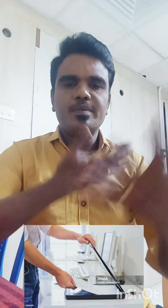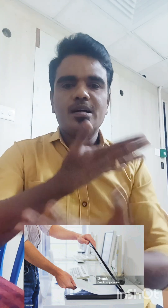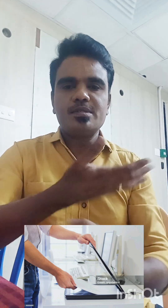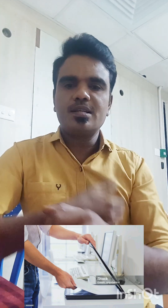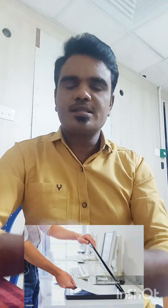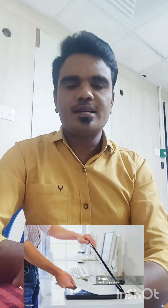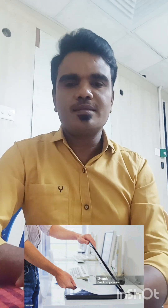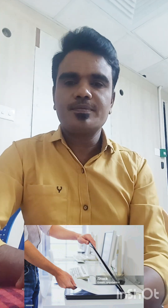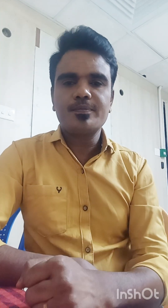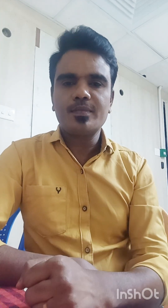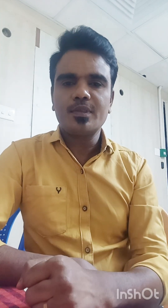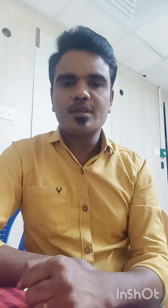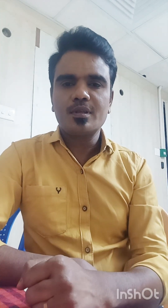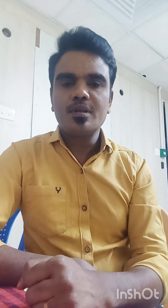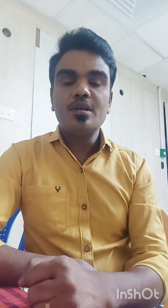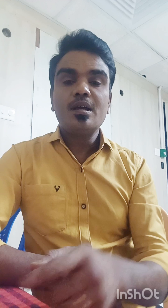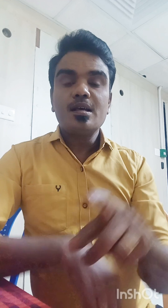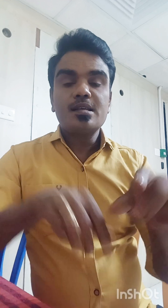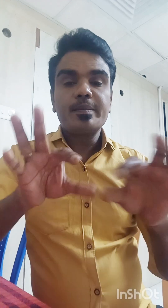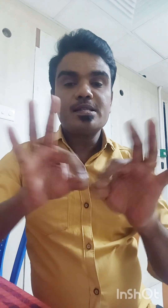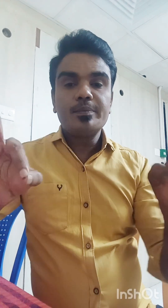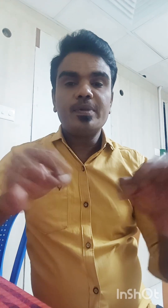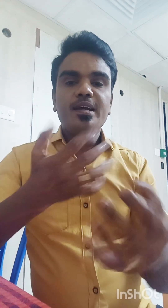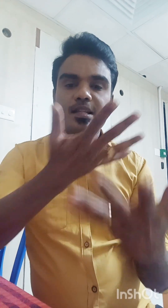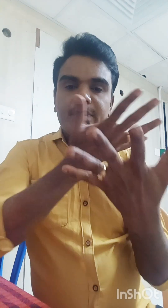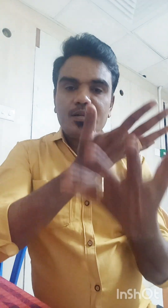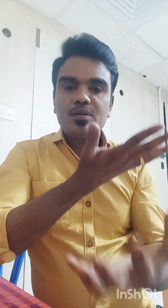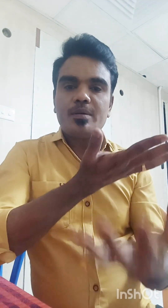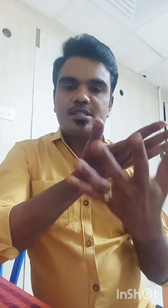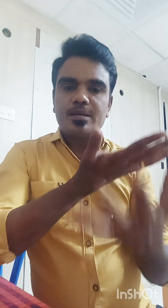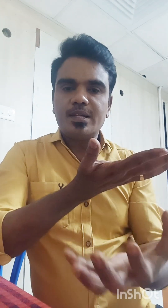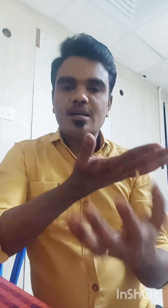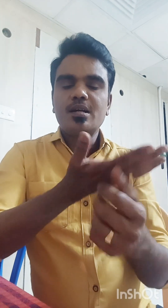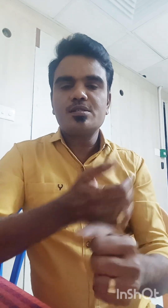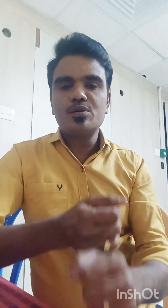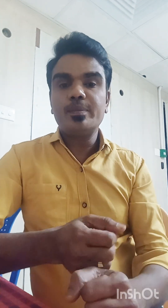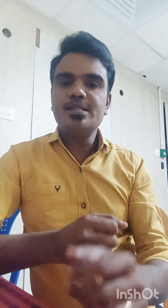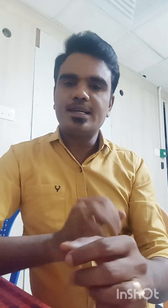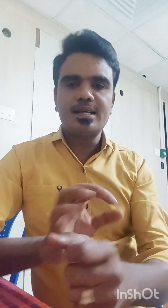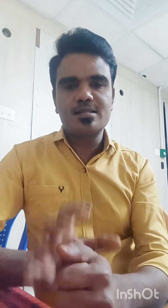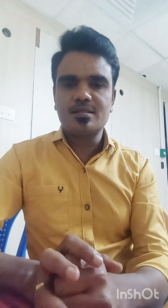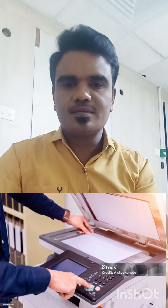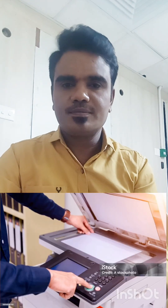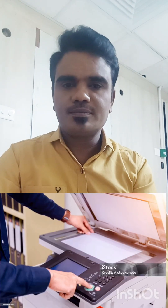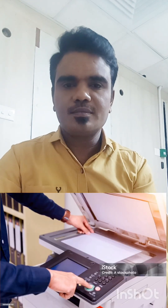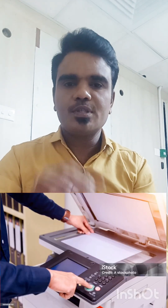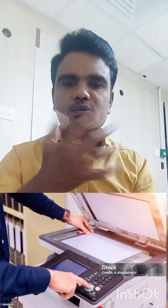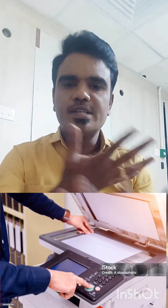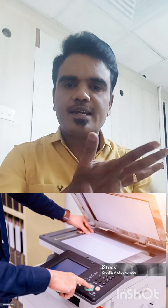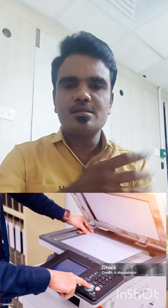காமிச்சிங்கன்னா ஸ்கேனர். சாதாரண சிம்பிளாக இதை மட்டும் காமிச்சிங்க அப்படின்னா கன்சிடர் டு பி ஜெராக்ஸ். ஸோ ஜெராக்ஸுக்கும் இதை